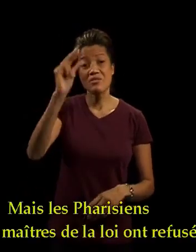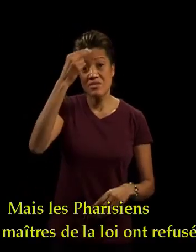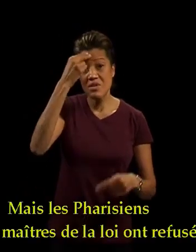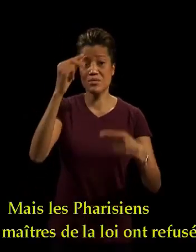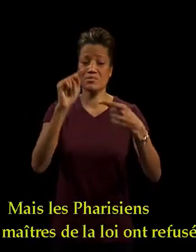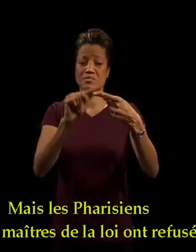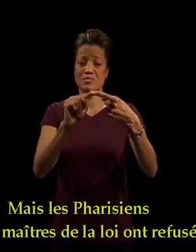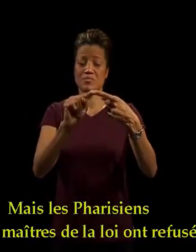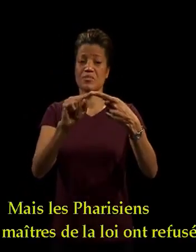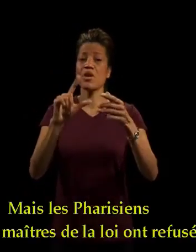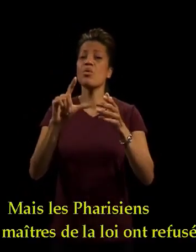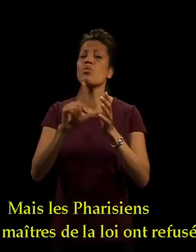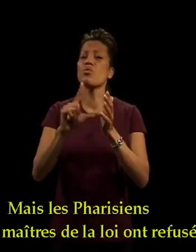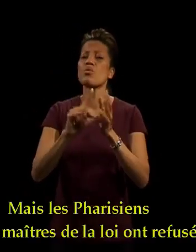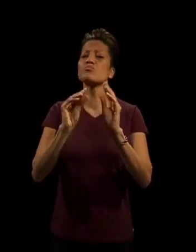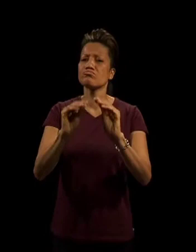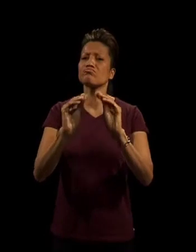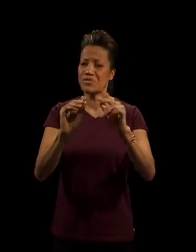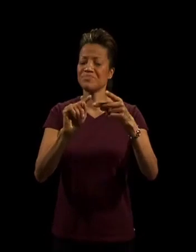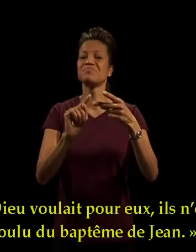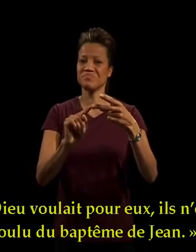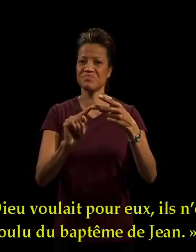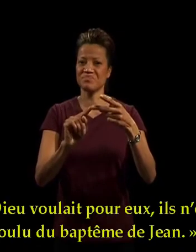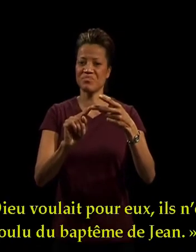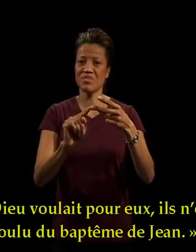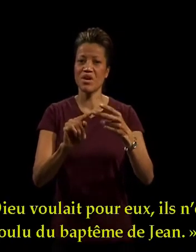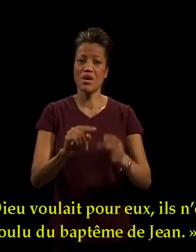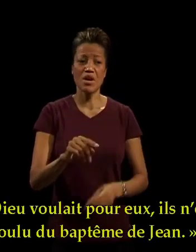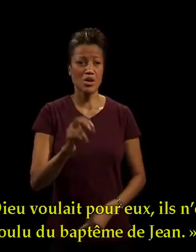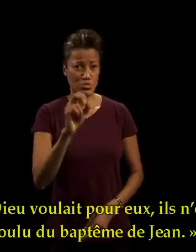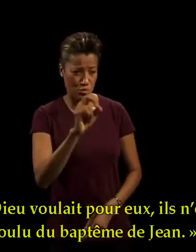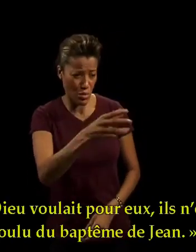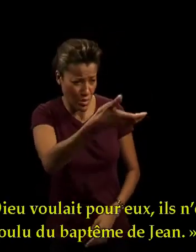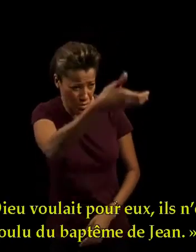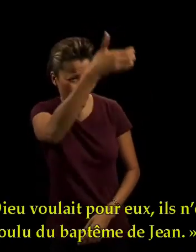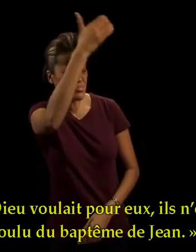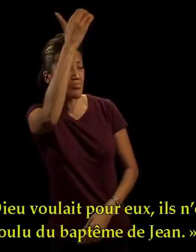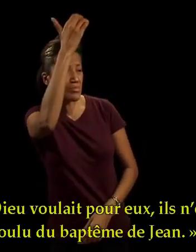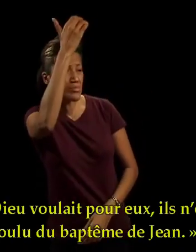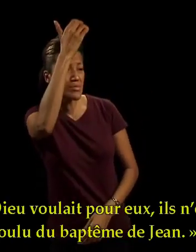Mais les pharisiens et les maîtres de la loi ont refusé ce que Dieu voulait pour eux.